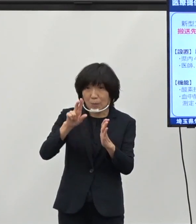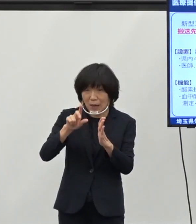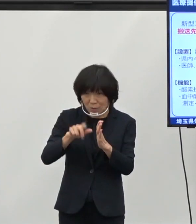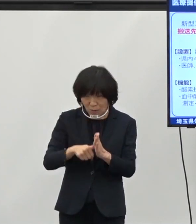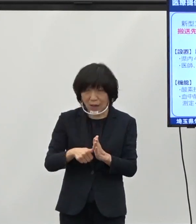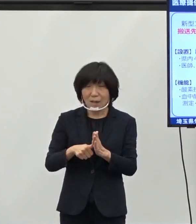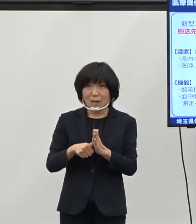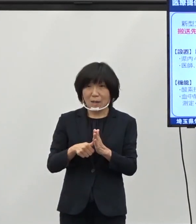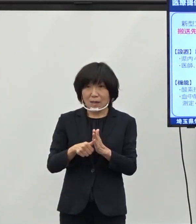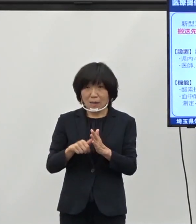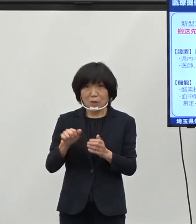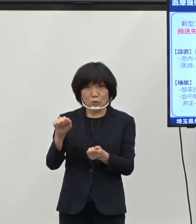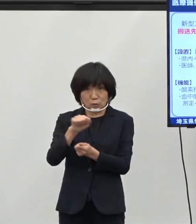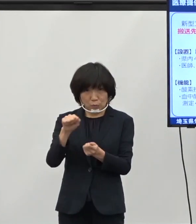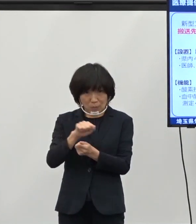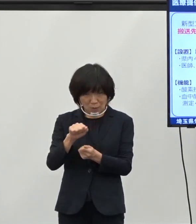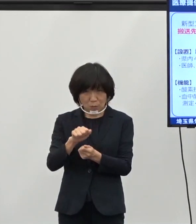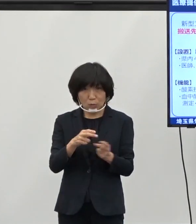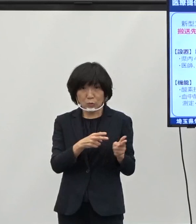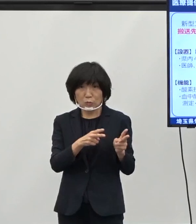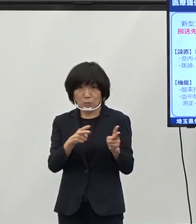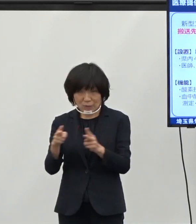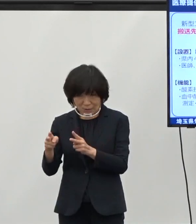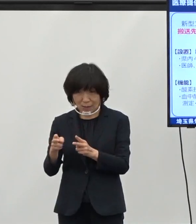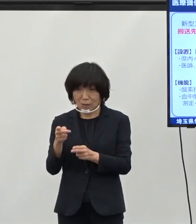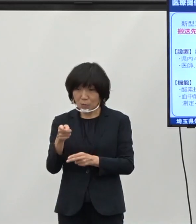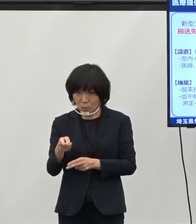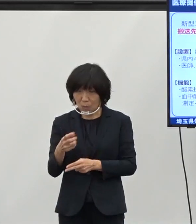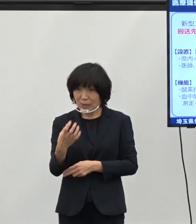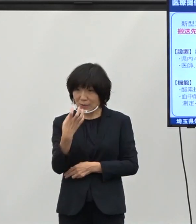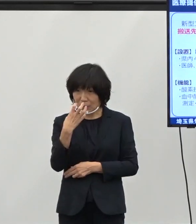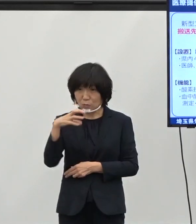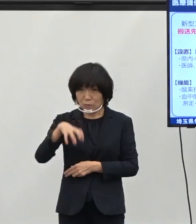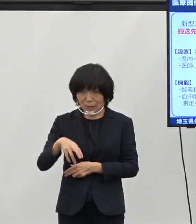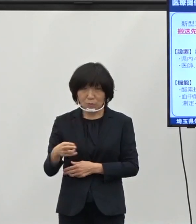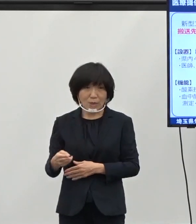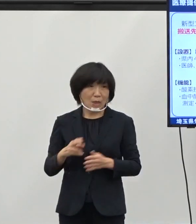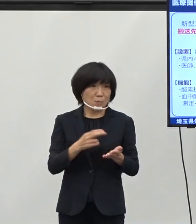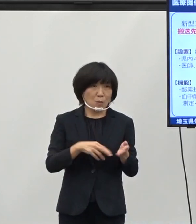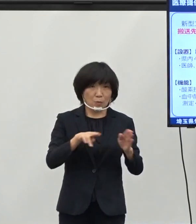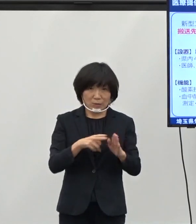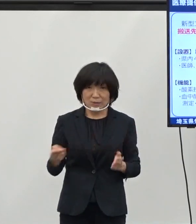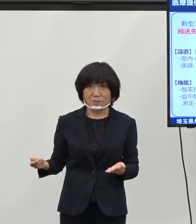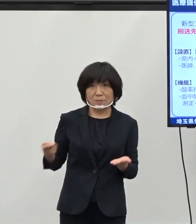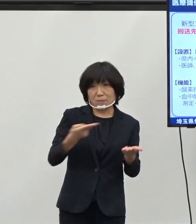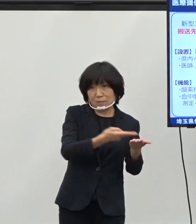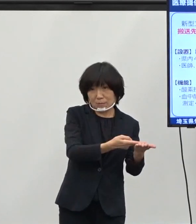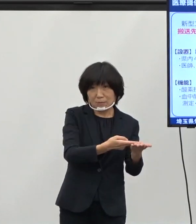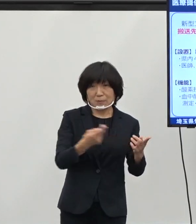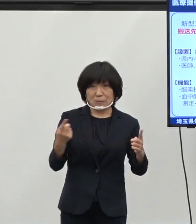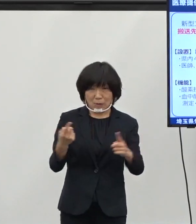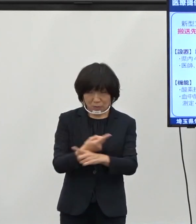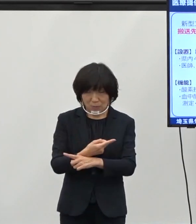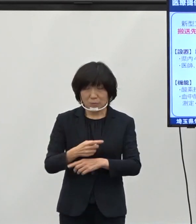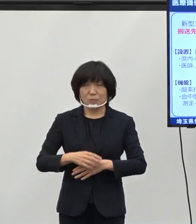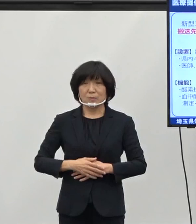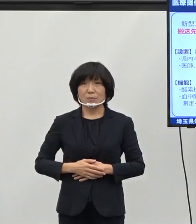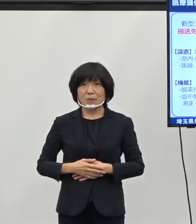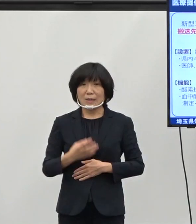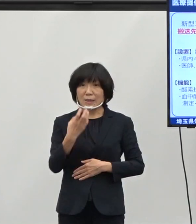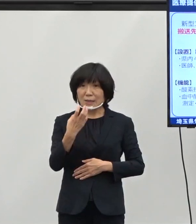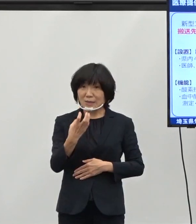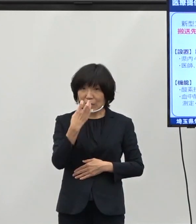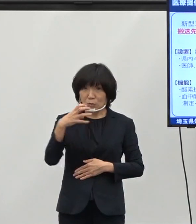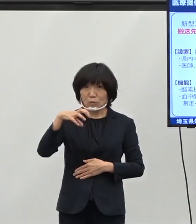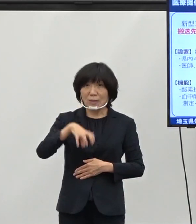を手配し、この方を病院に搬送をさせていただきます。酸素ステーションの設置により少